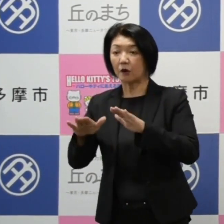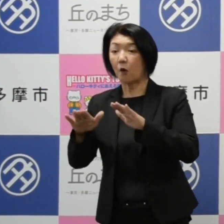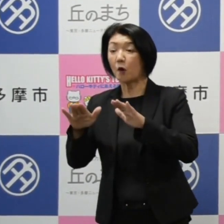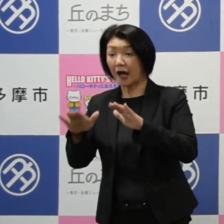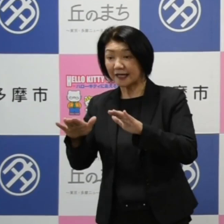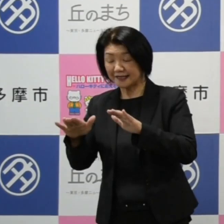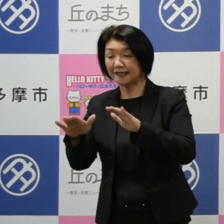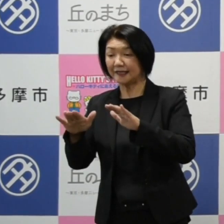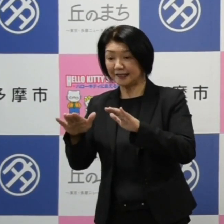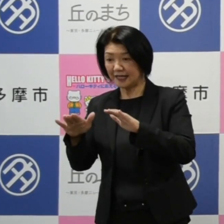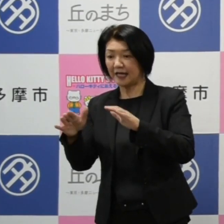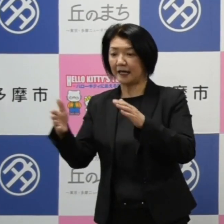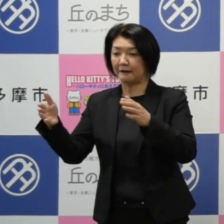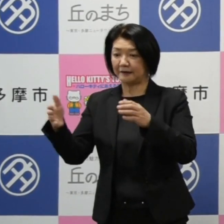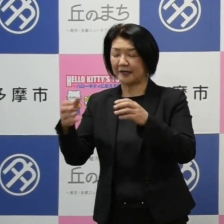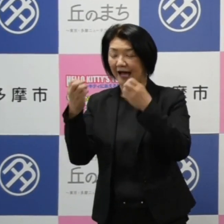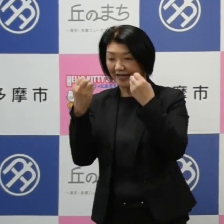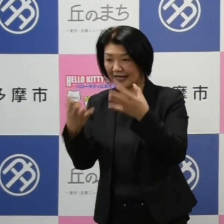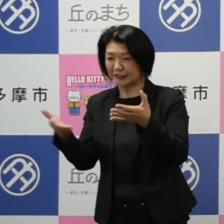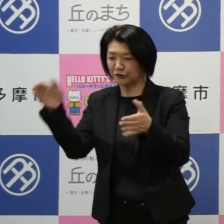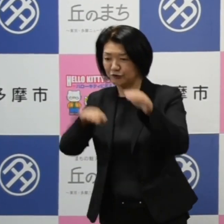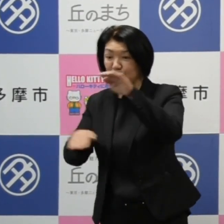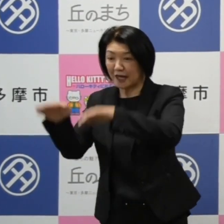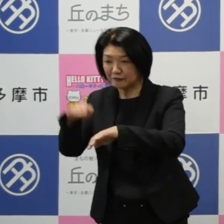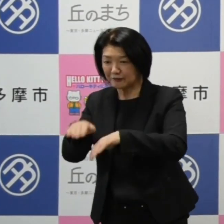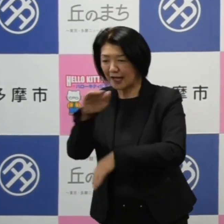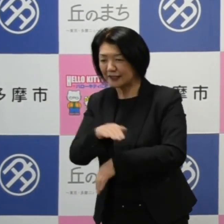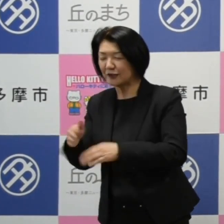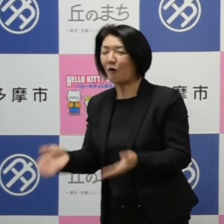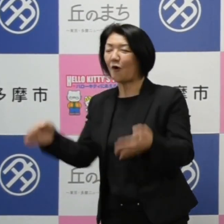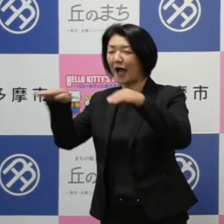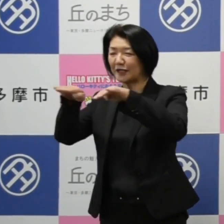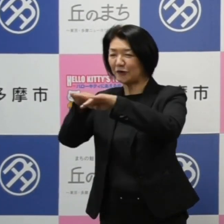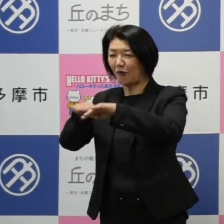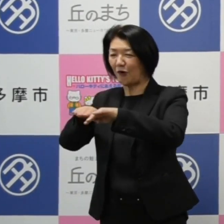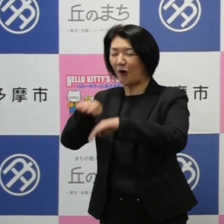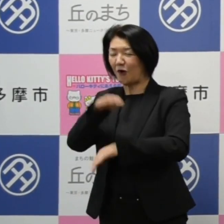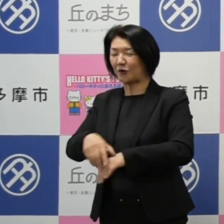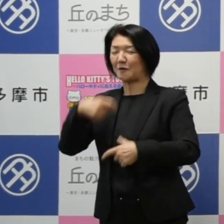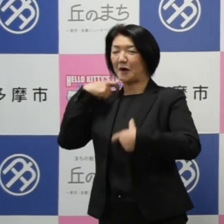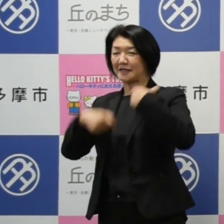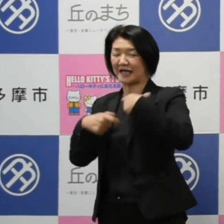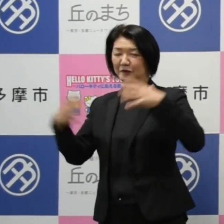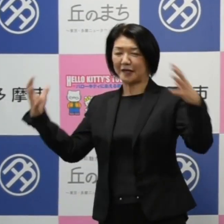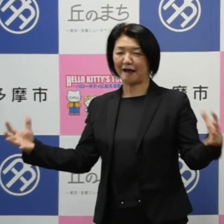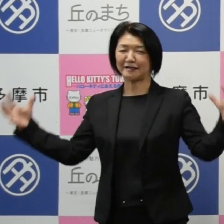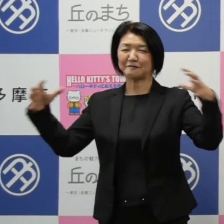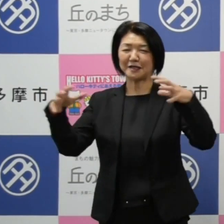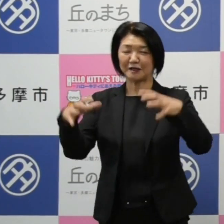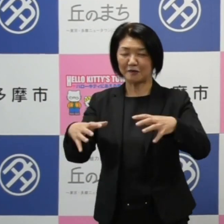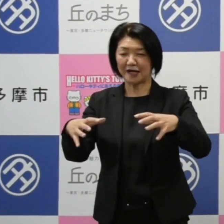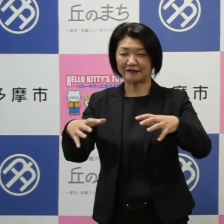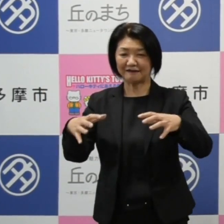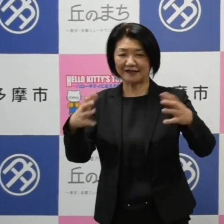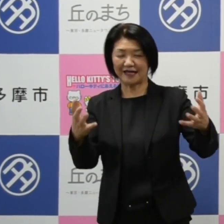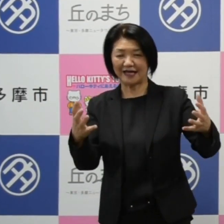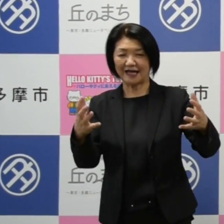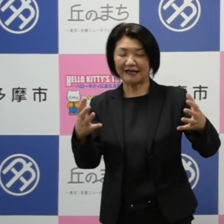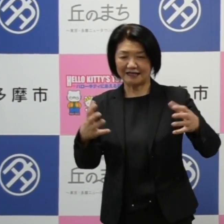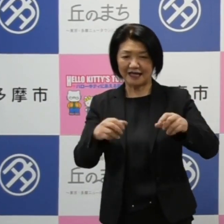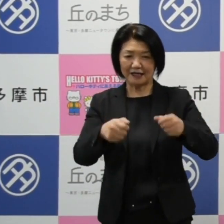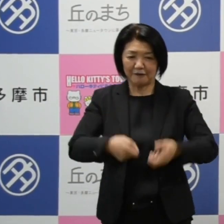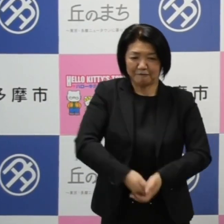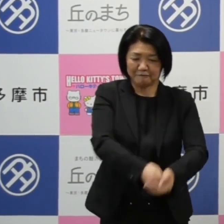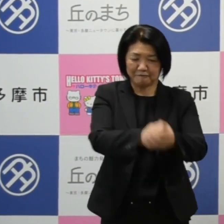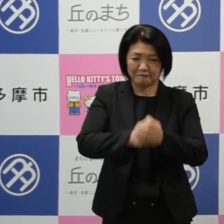準備を行っていただいた児童館の子どもたちに集まっていただき、開封と埋設のセレモニ